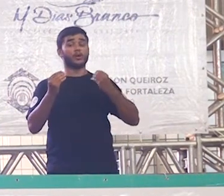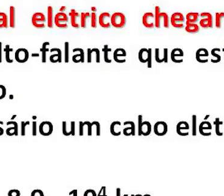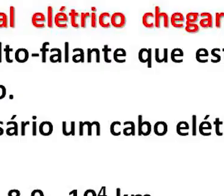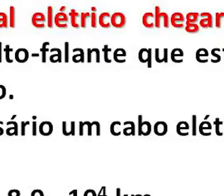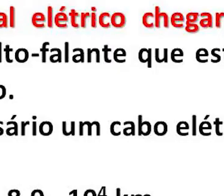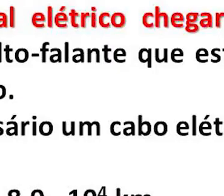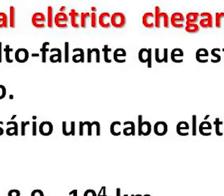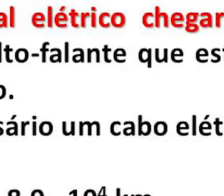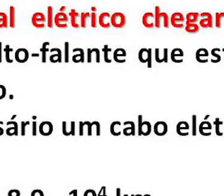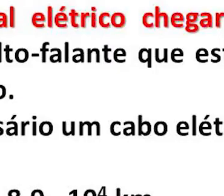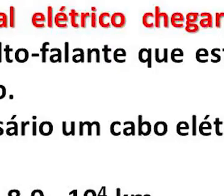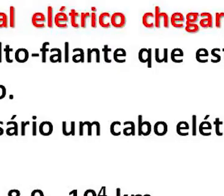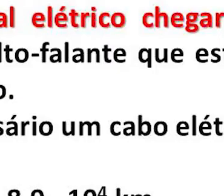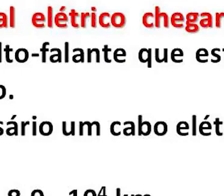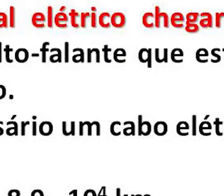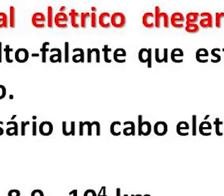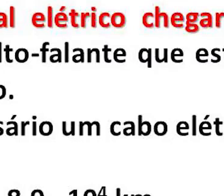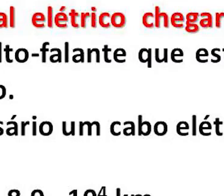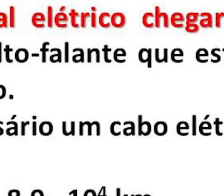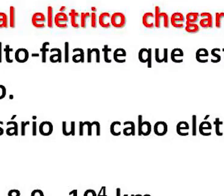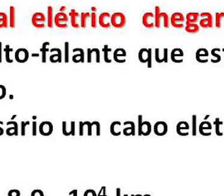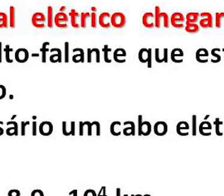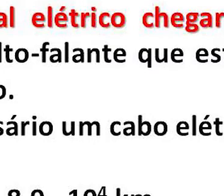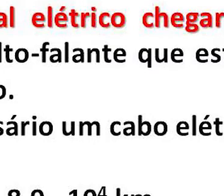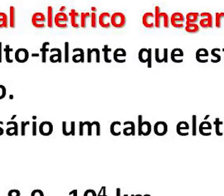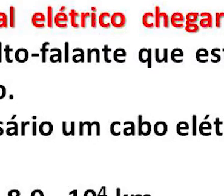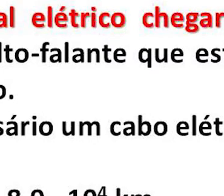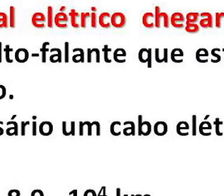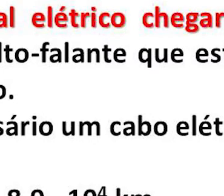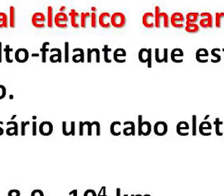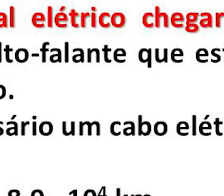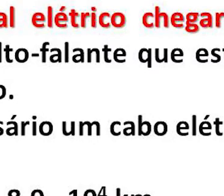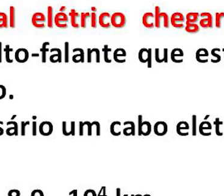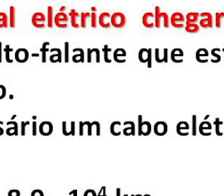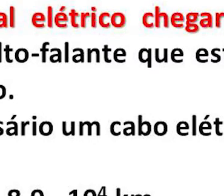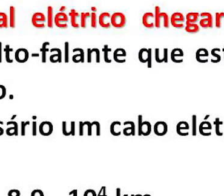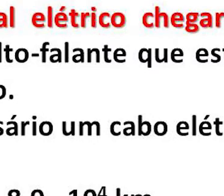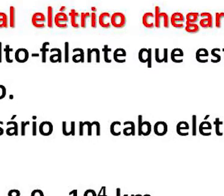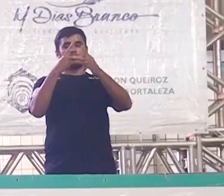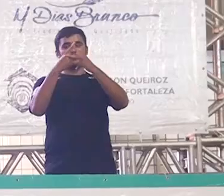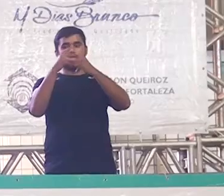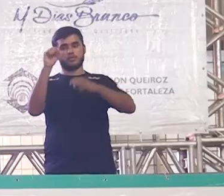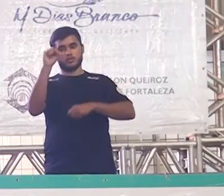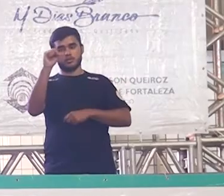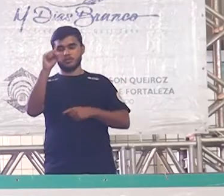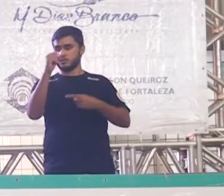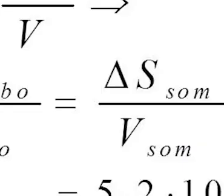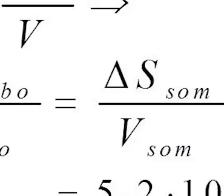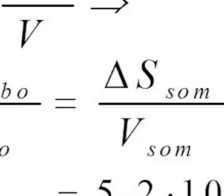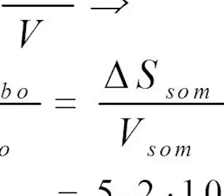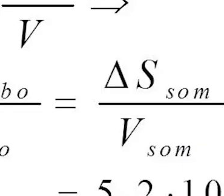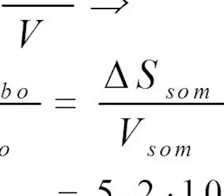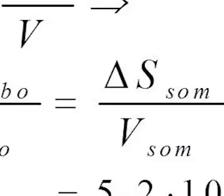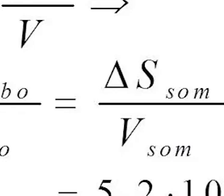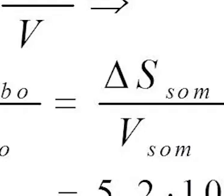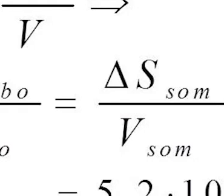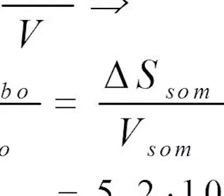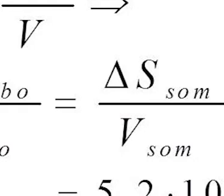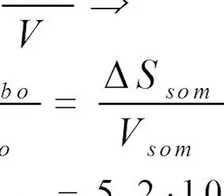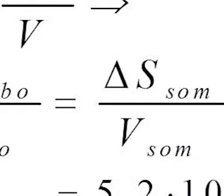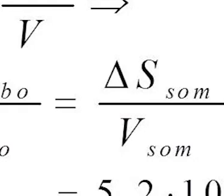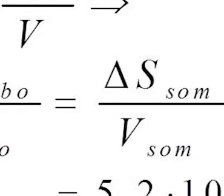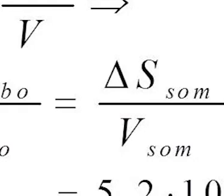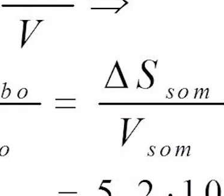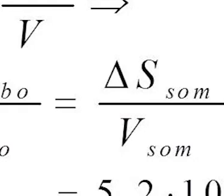ao mesmo tempo. Se eu pegar aquela equação da velocidade média, eu vou separar a equação do tempo. Quem é tempo? Distância pela